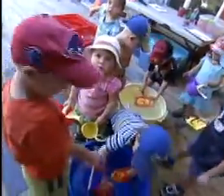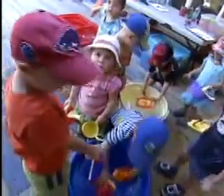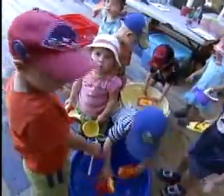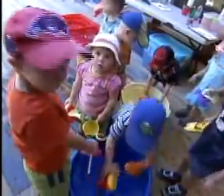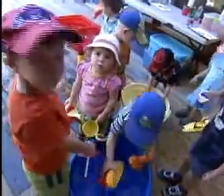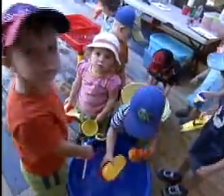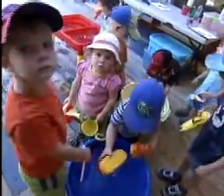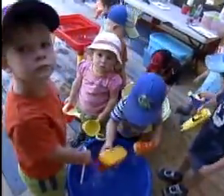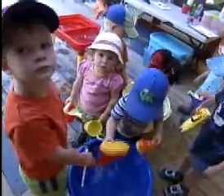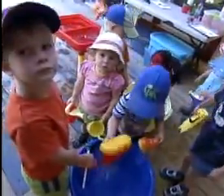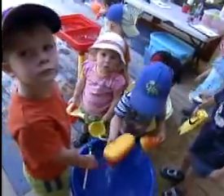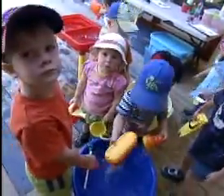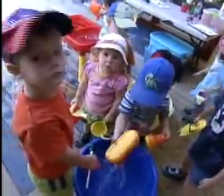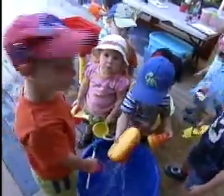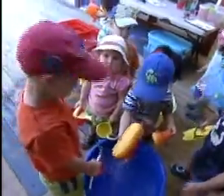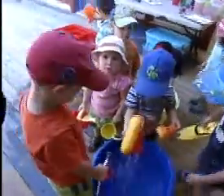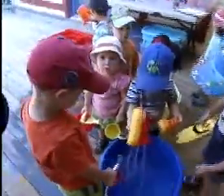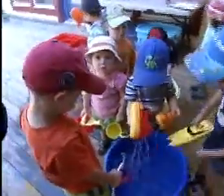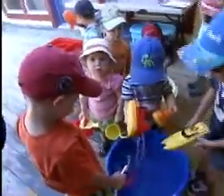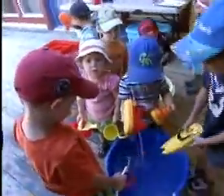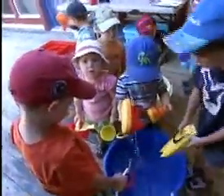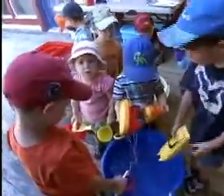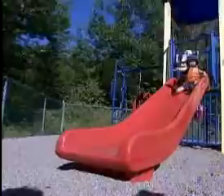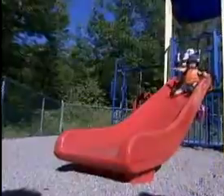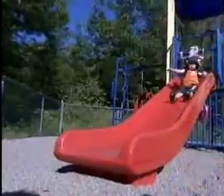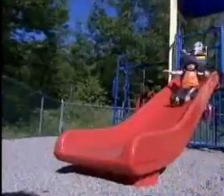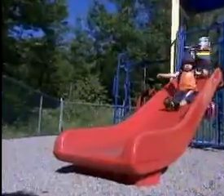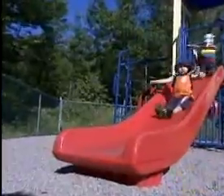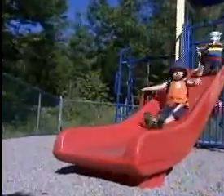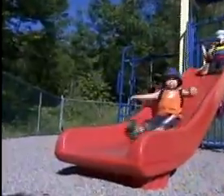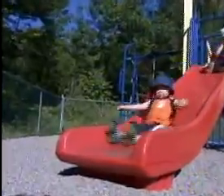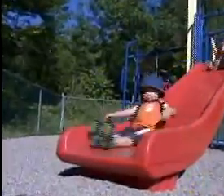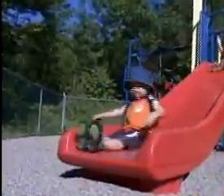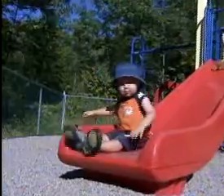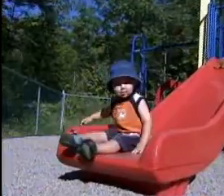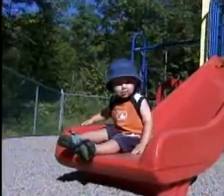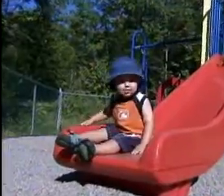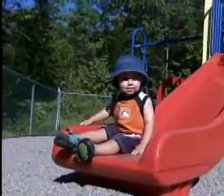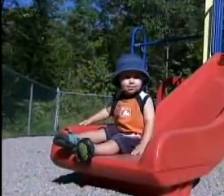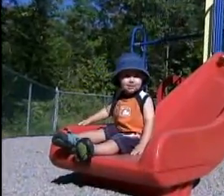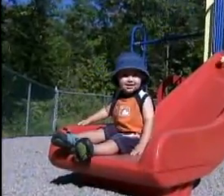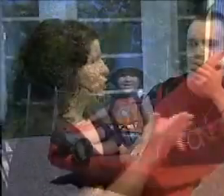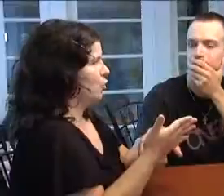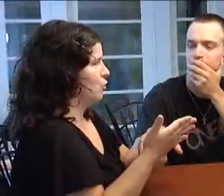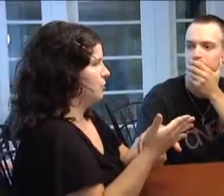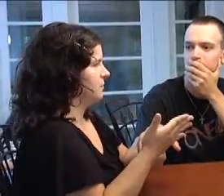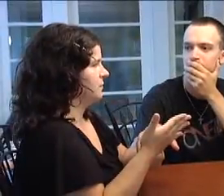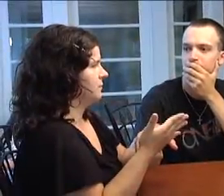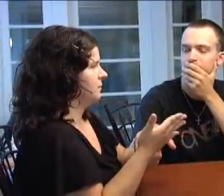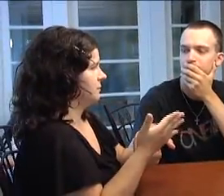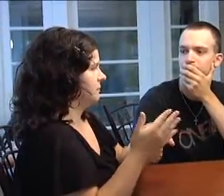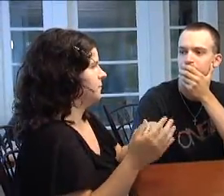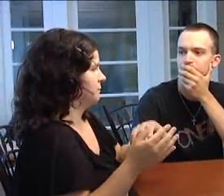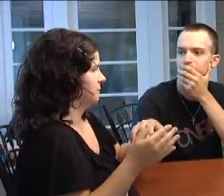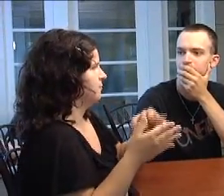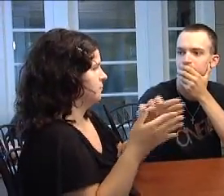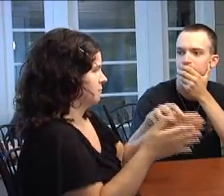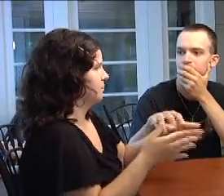Finalement, visiblement mal à l'aise devant la situation des parents, la garderie a plutôt changé du vice. Je devrais aller signer un contrat